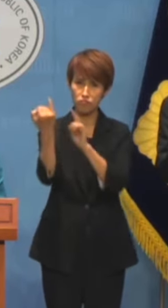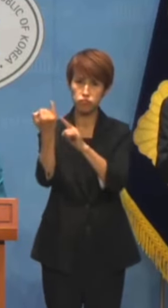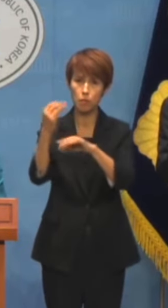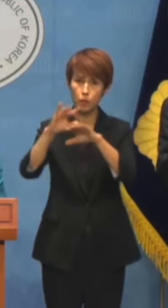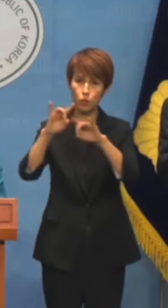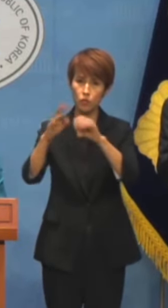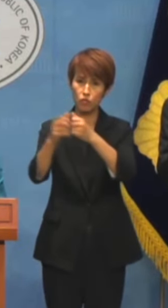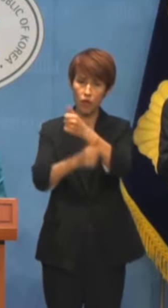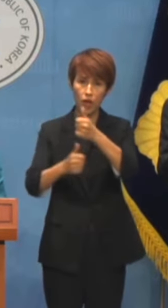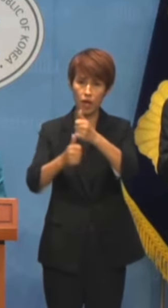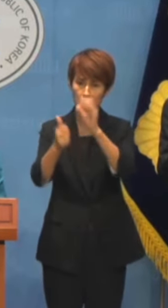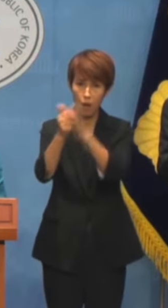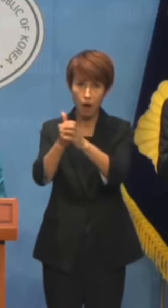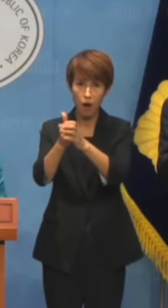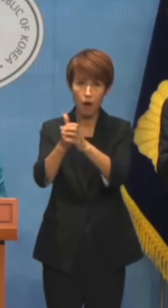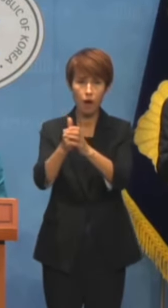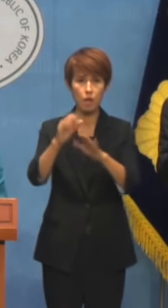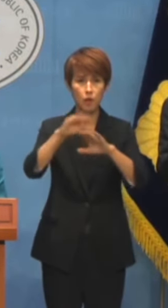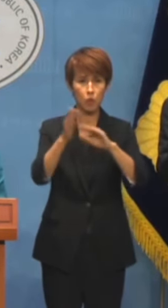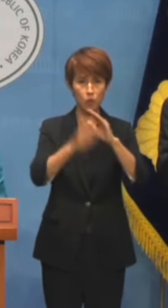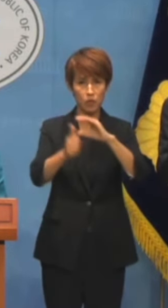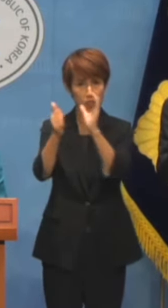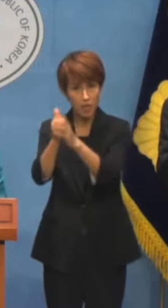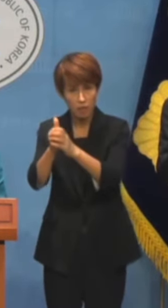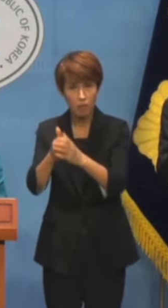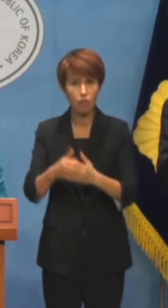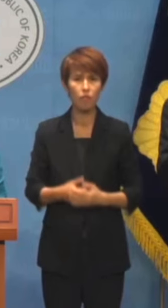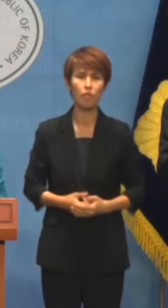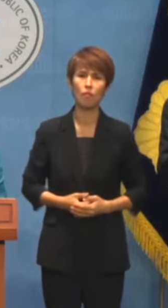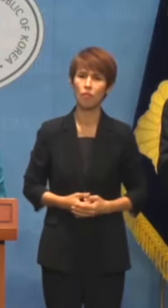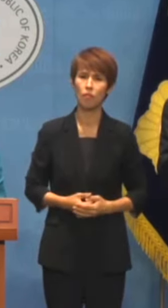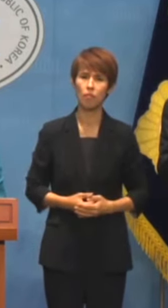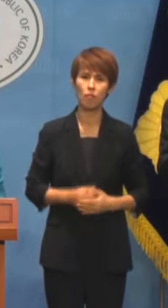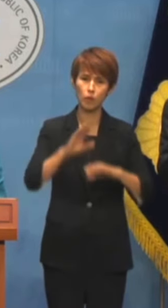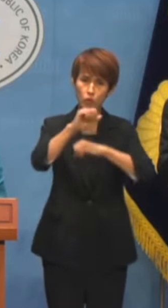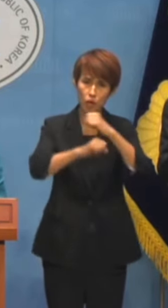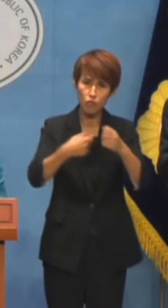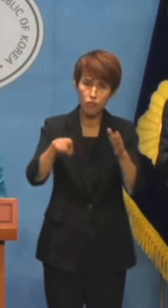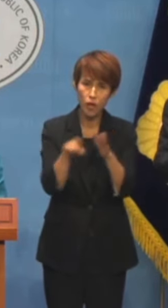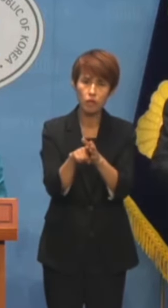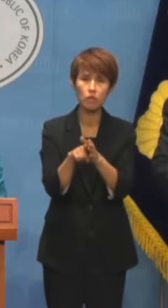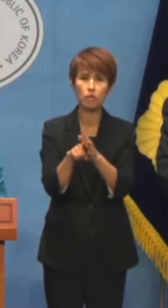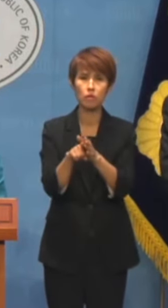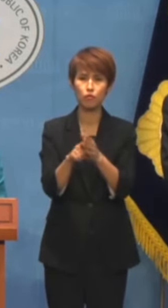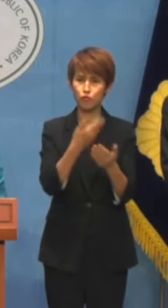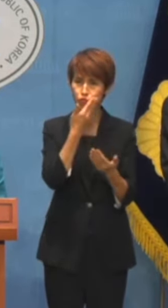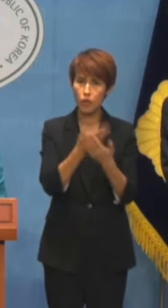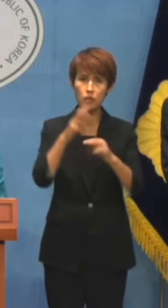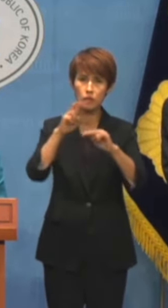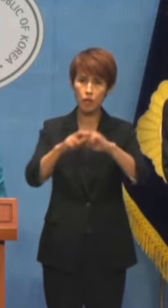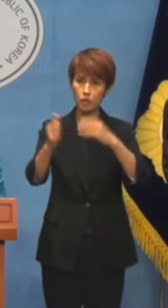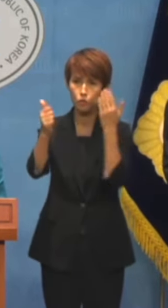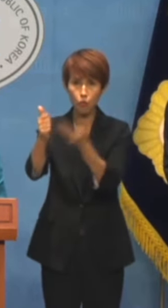방송의 자유, 그다음에 방송의 공적 책임, 공공성과 공익성을 위하는 그런 중체대한